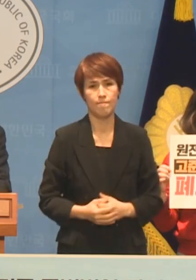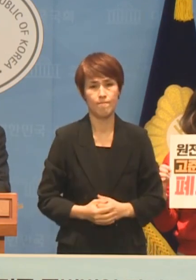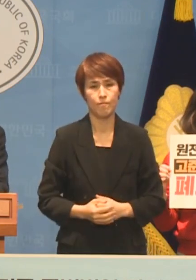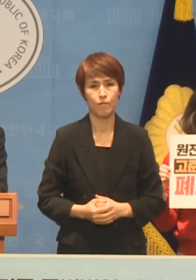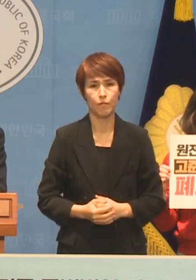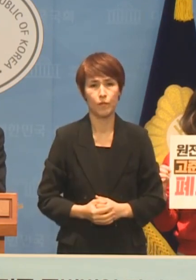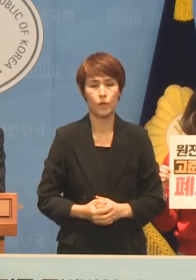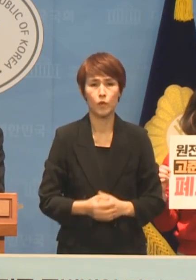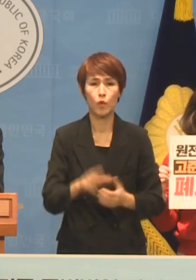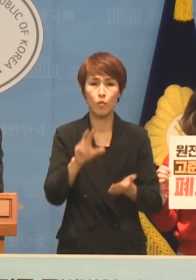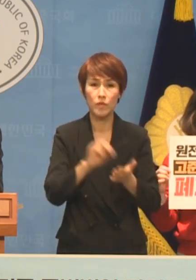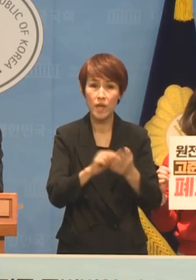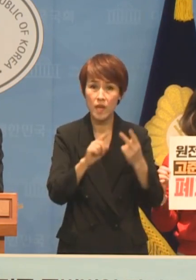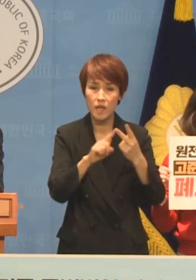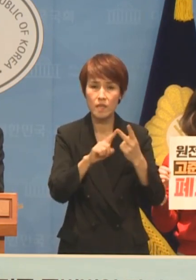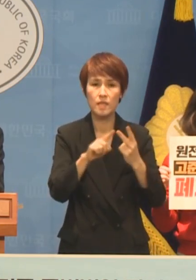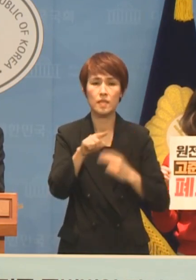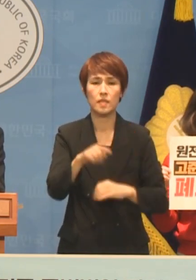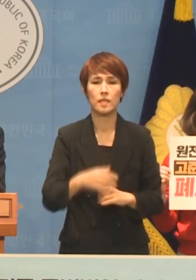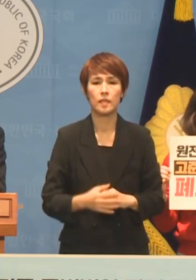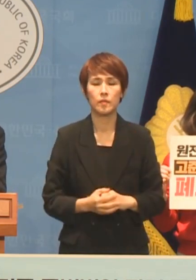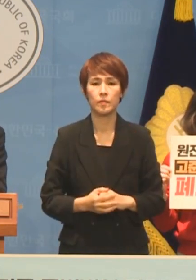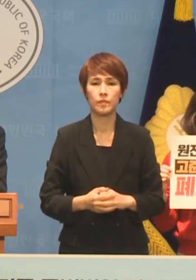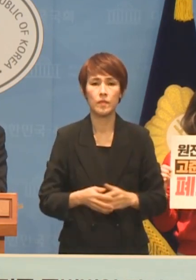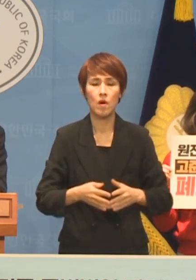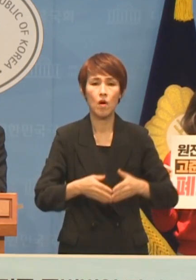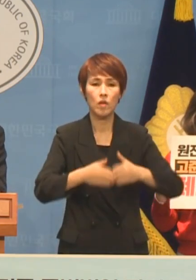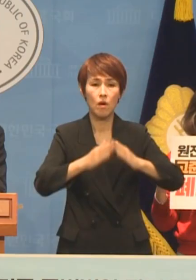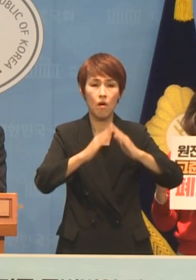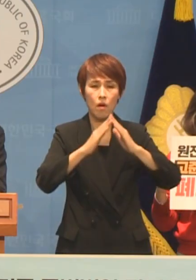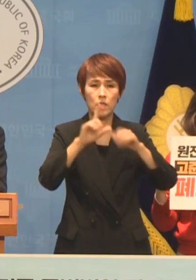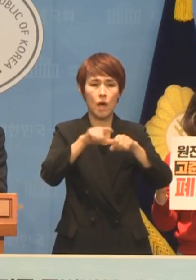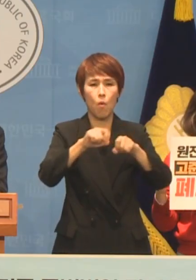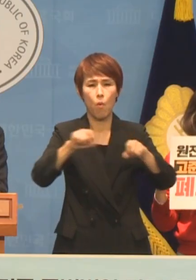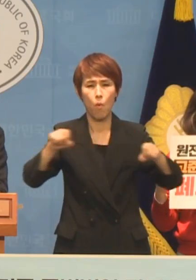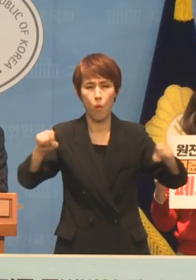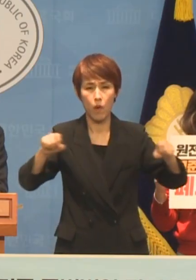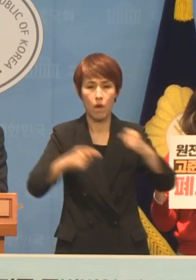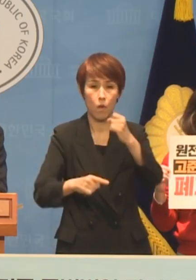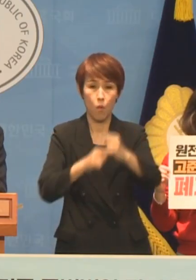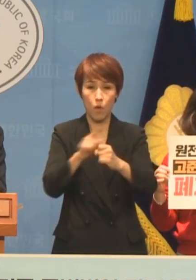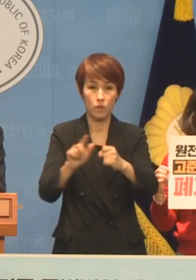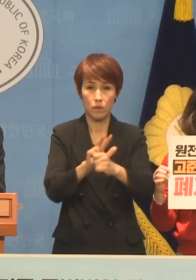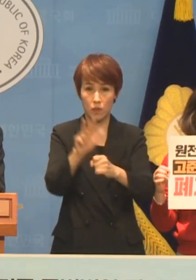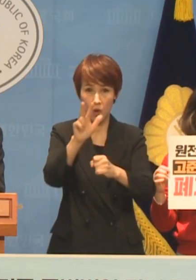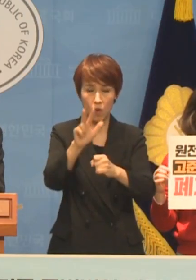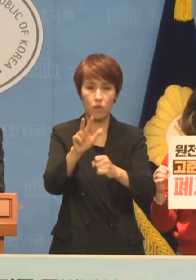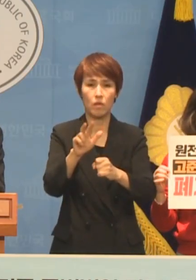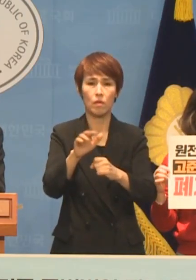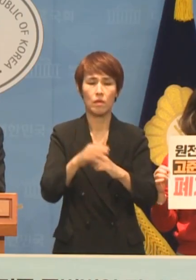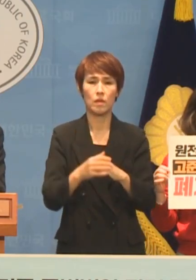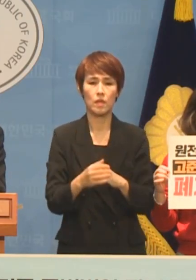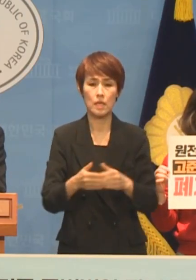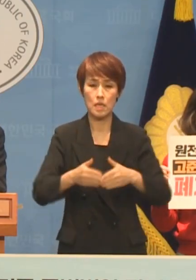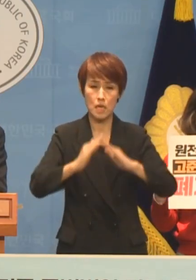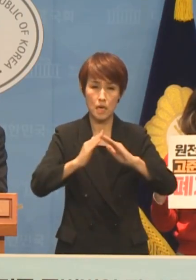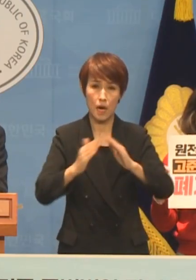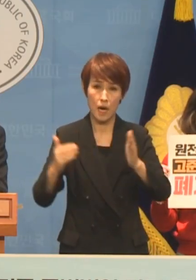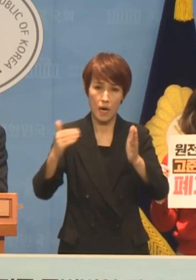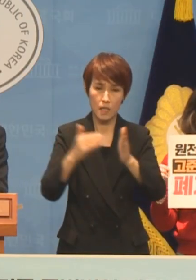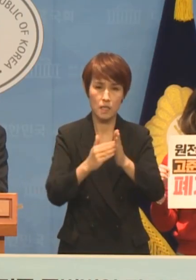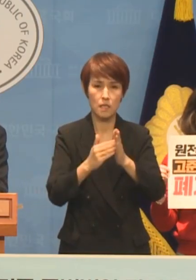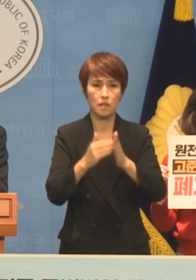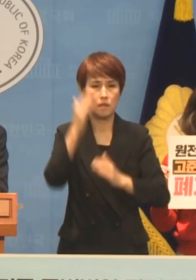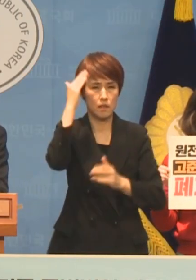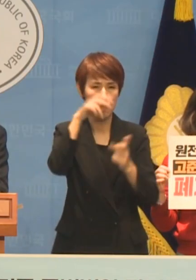또 있습니다. 11차 전기본에서 건설기간이 긴 원전의 비중을 늘렸습니다. 원전이 건설될 때까지 석탄과